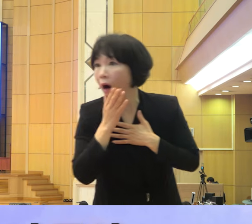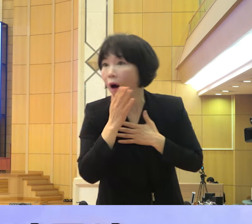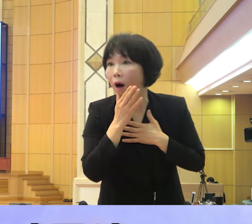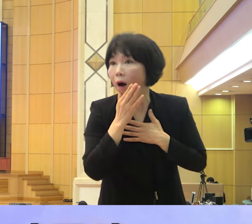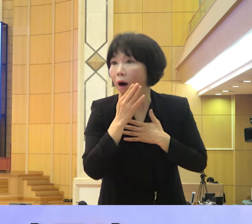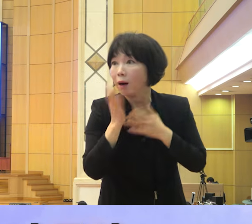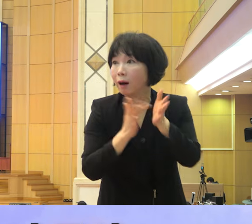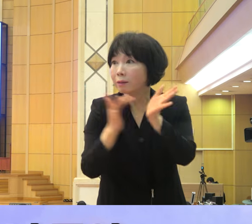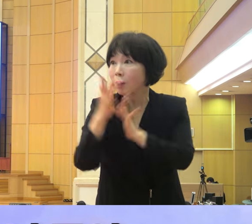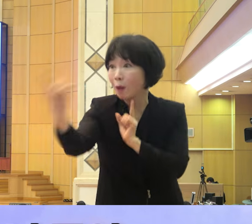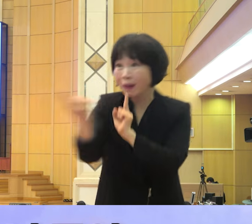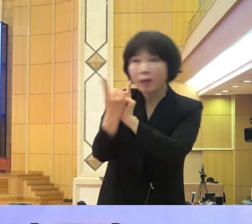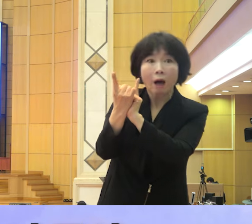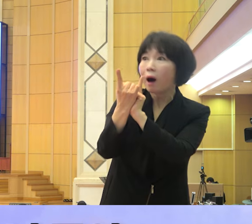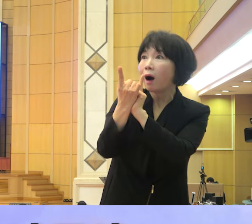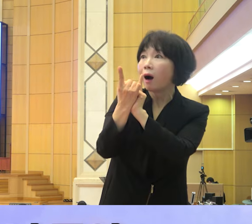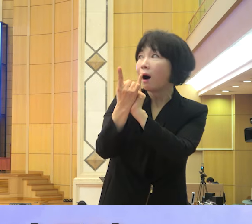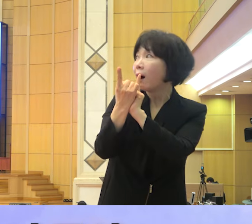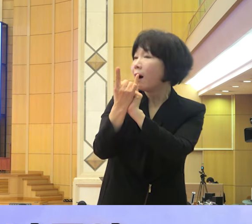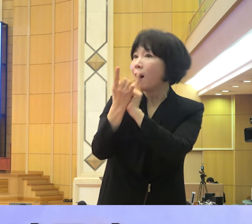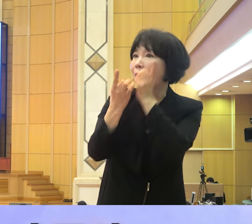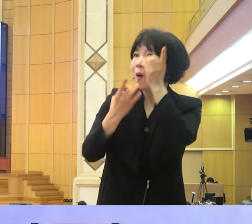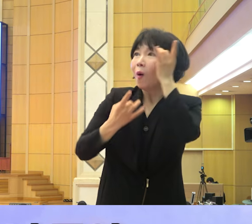그냥 동네에